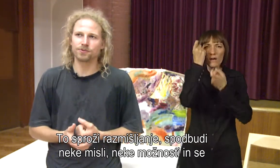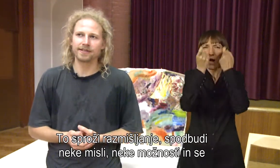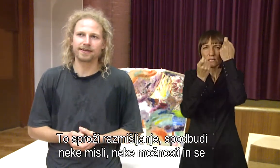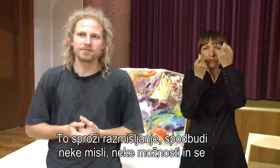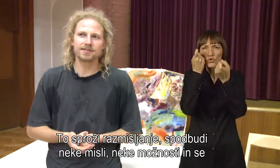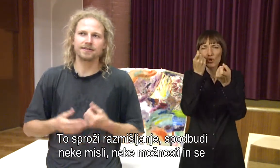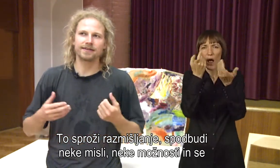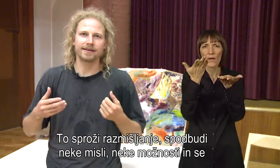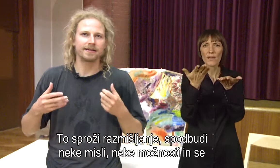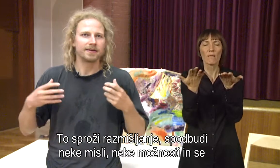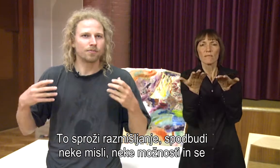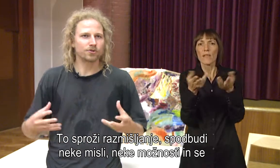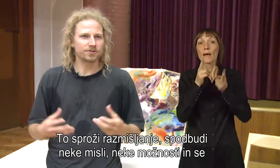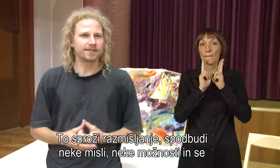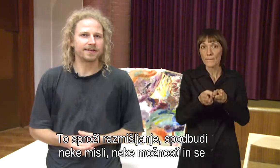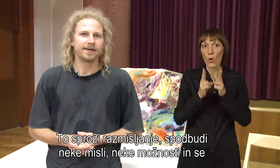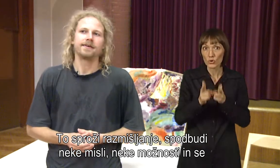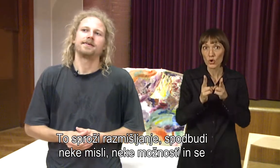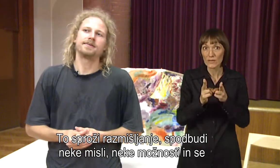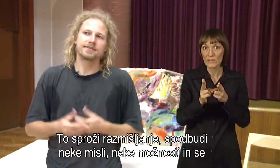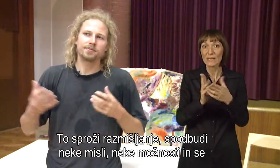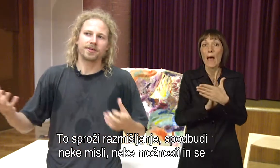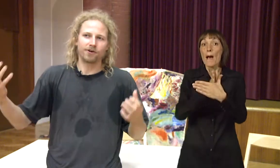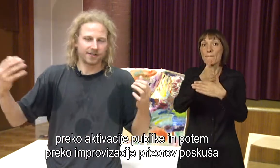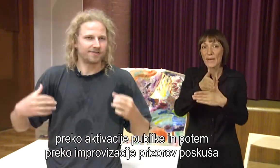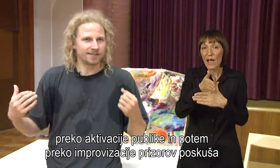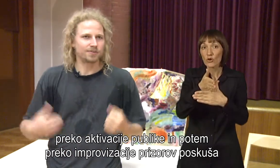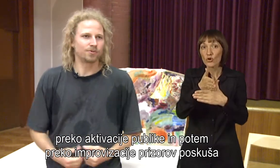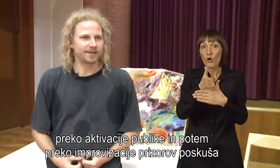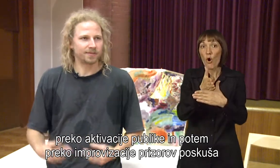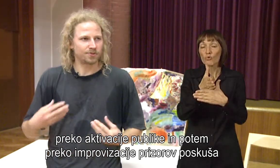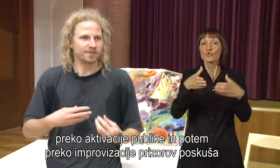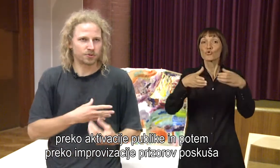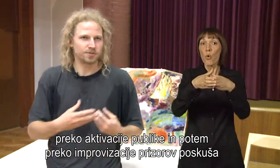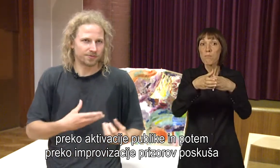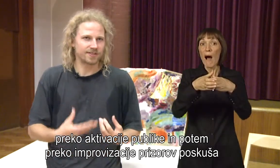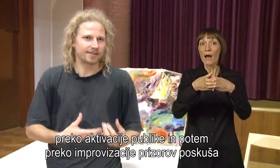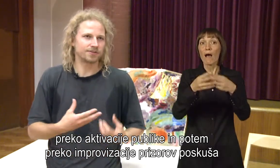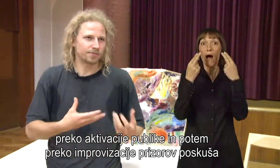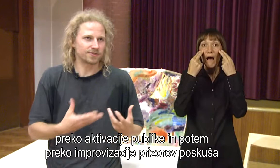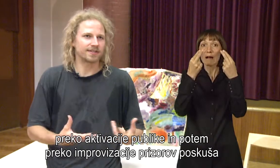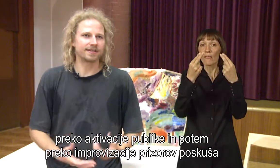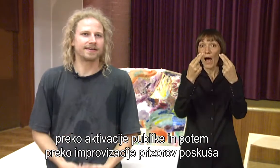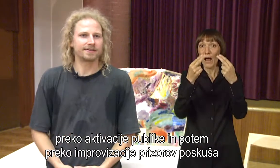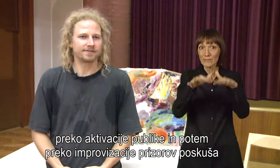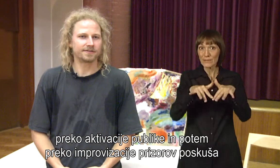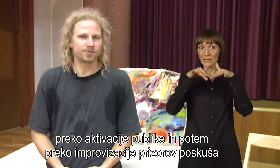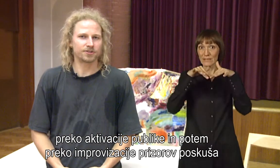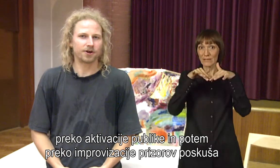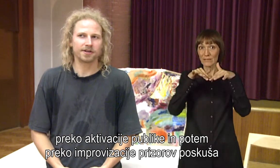neke misli, neke možnosti in se preko aktivacije publike potem skozi improvizacijo, improvizirane prizore